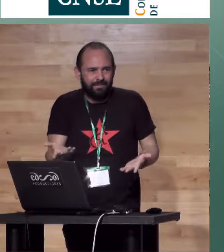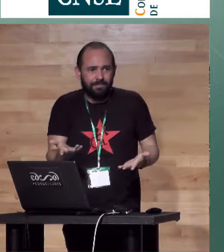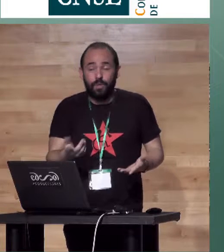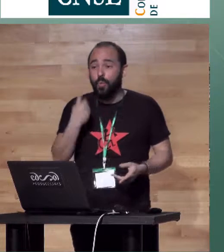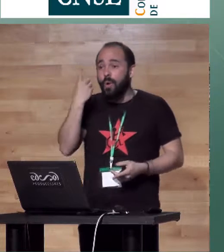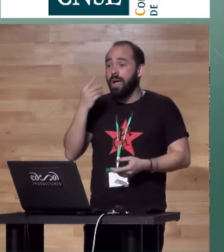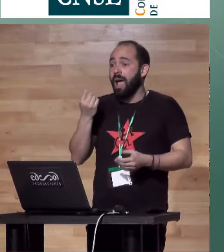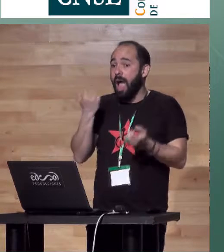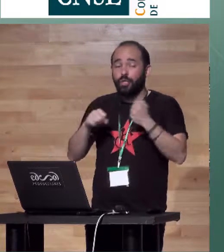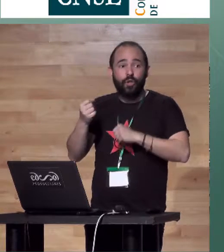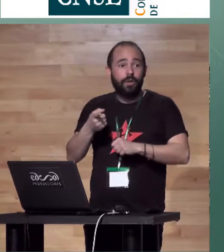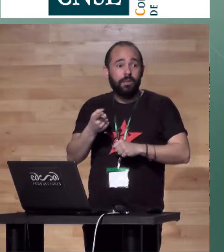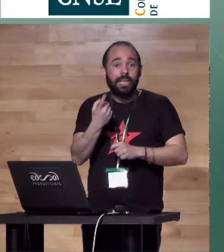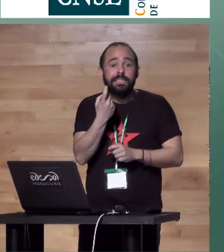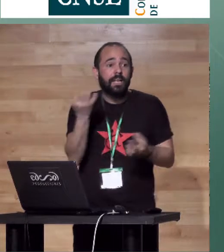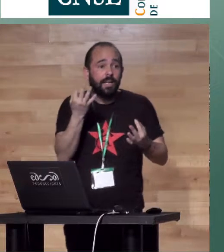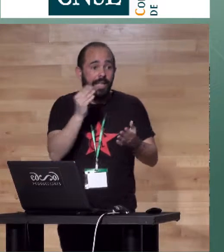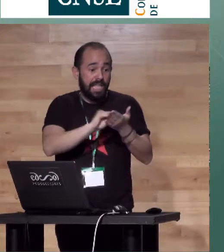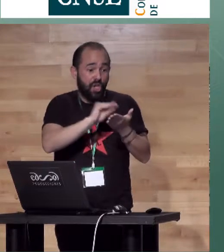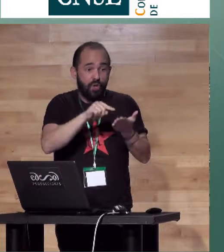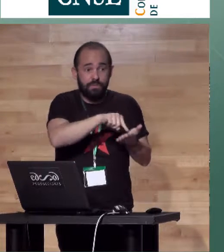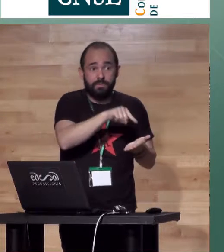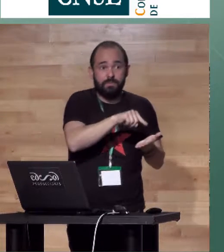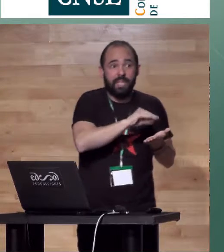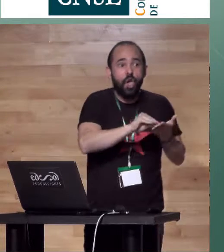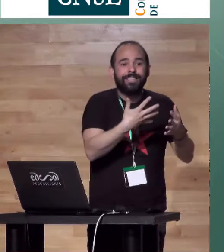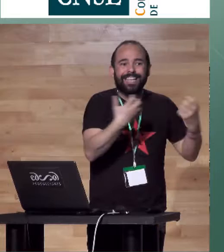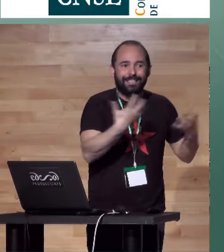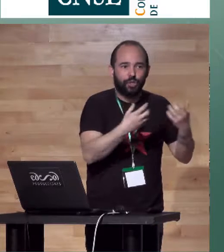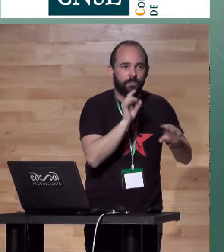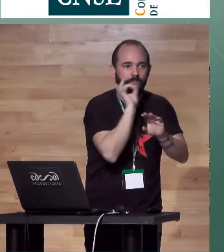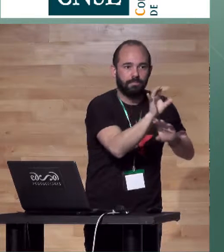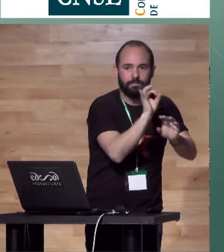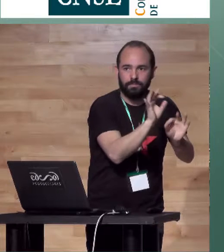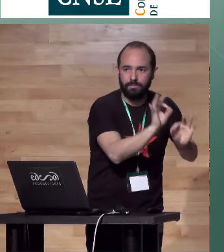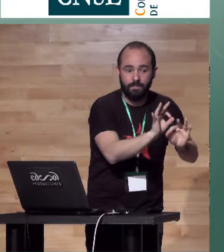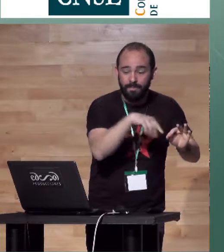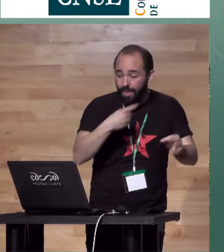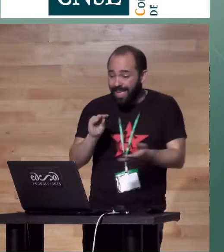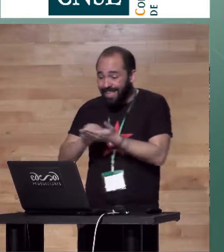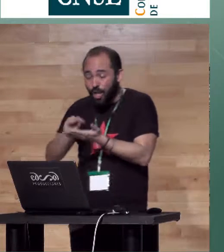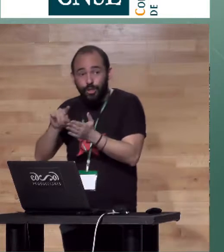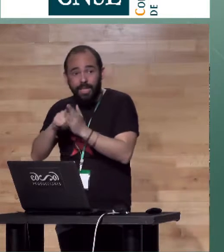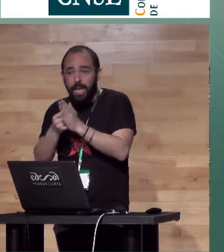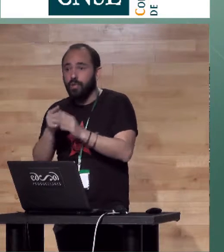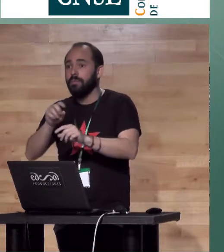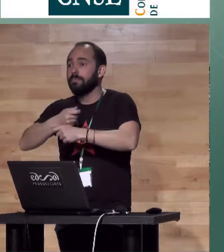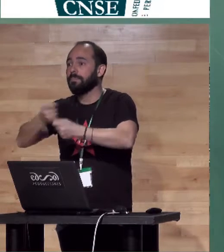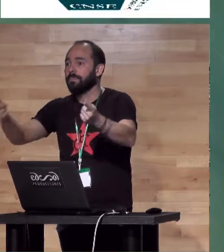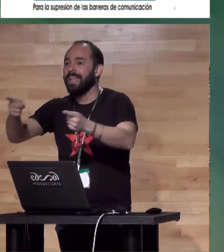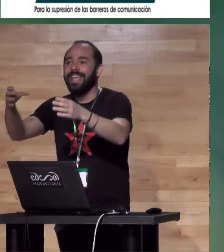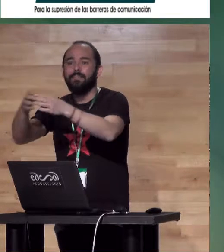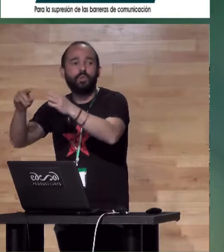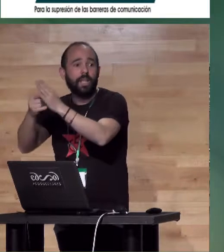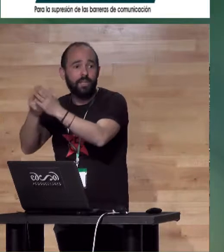Aquí realmente esto el actor no lo tiene por qué saber. El actor lo único que necesita saber es el guión. El guión textual, el que hablábamos antes. El